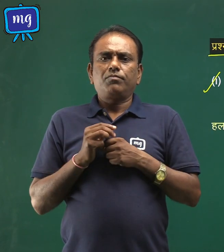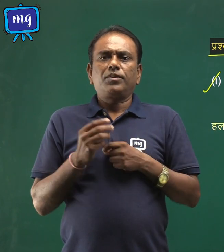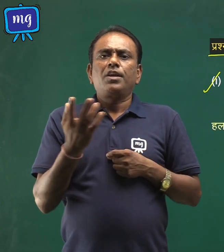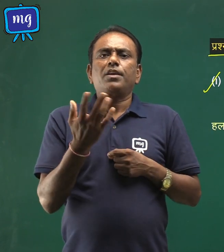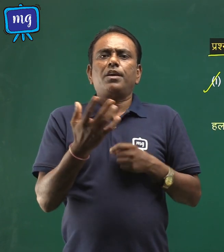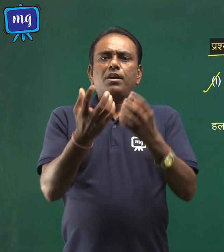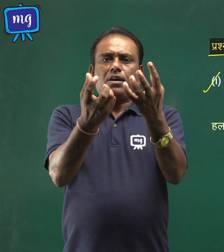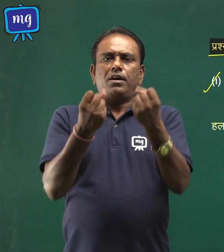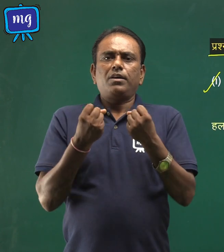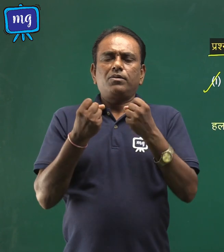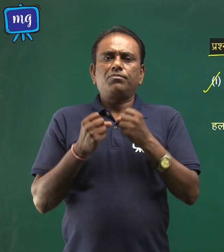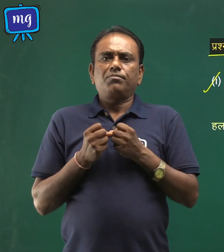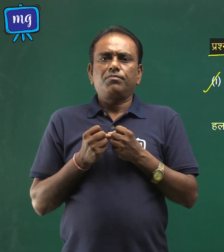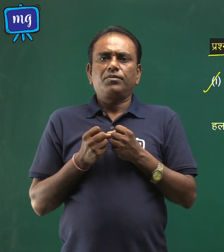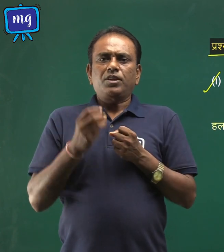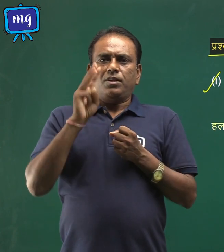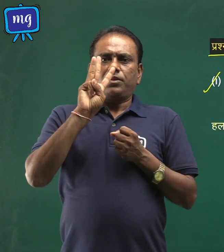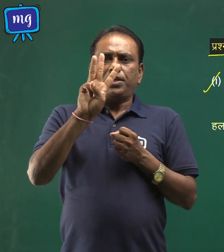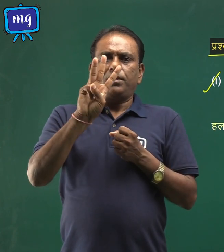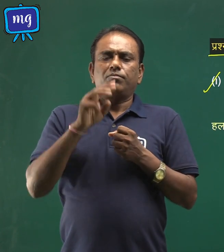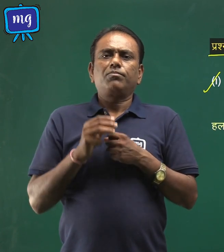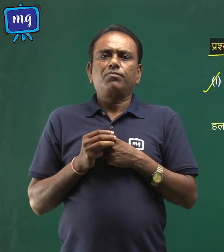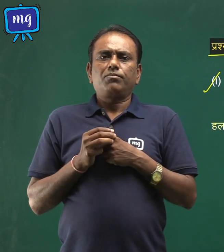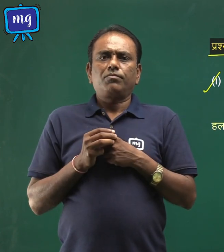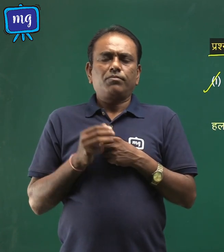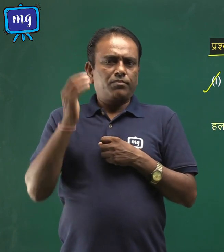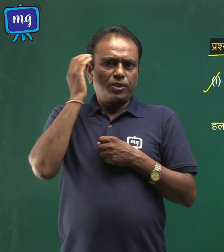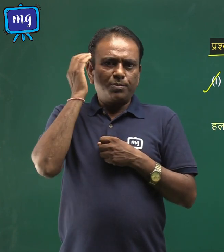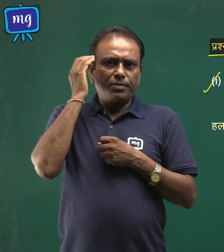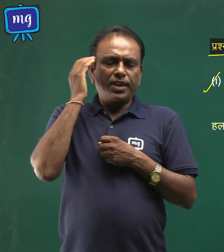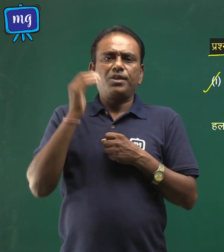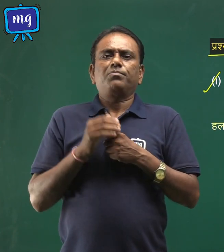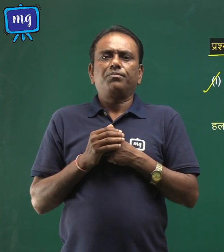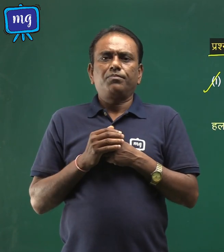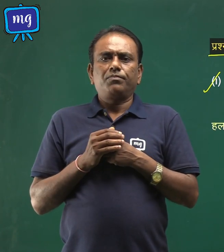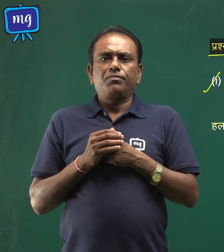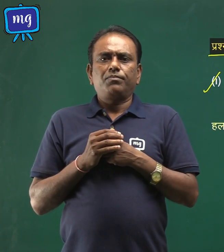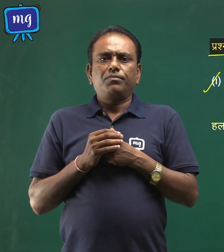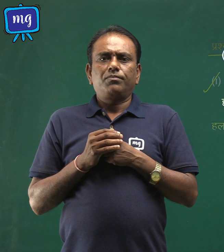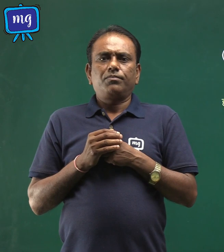क्या आया? 3। समझ आ गया?